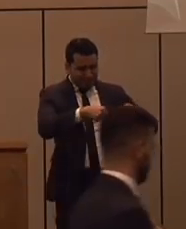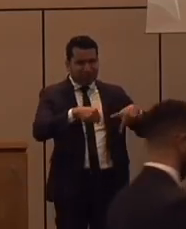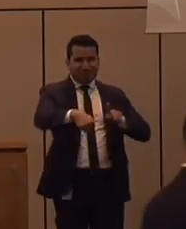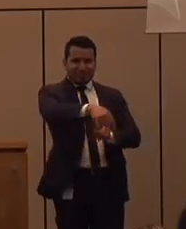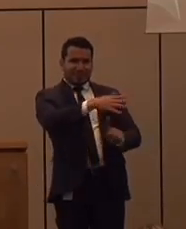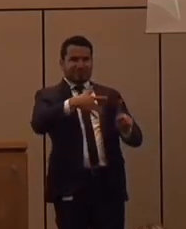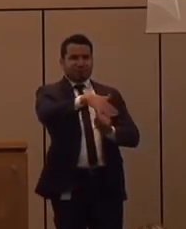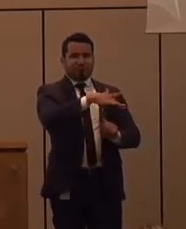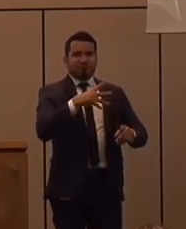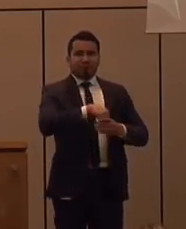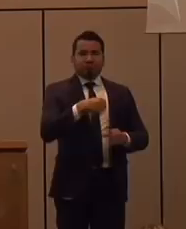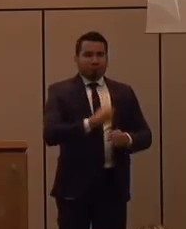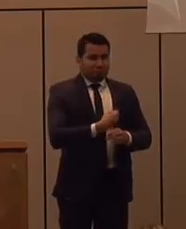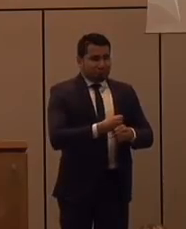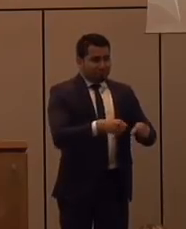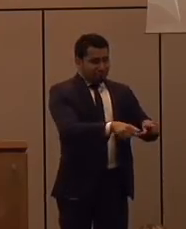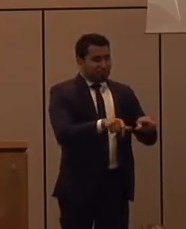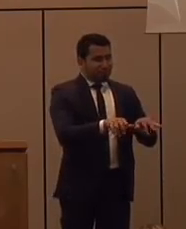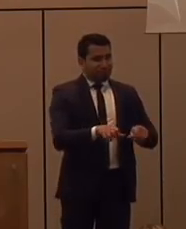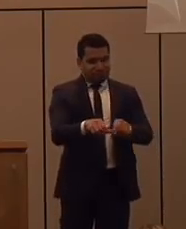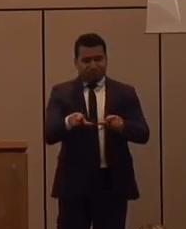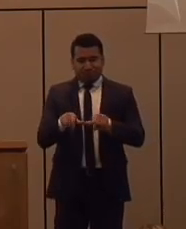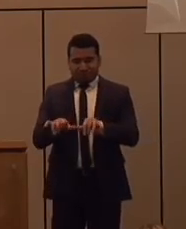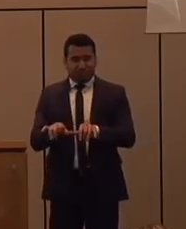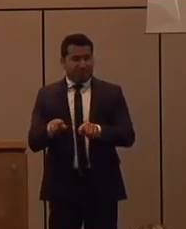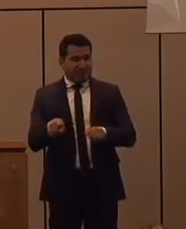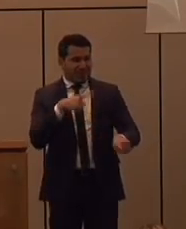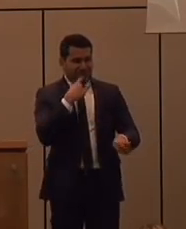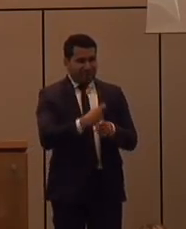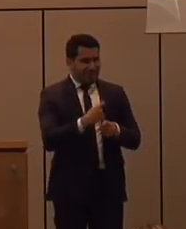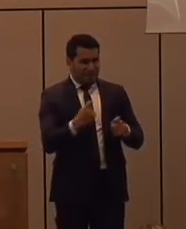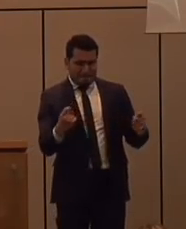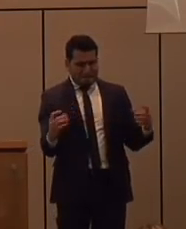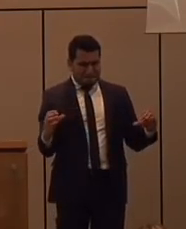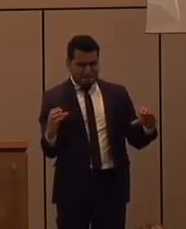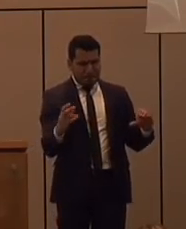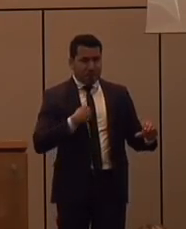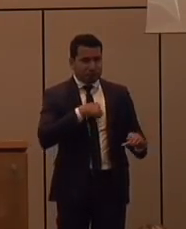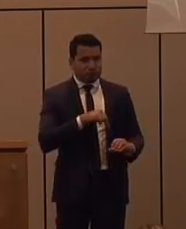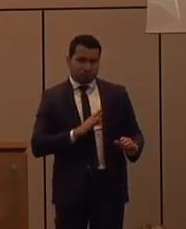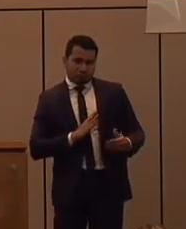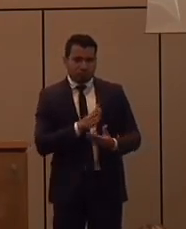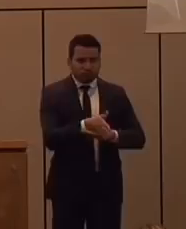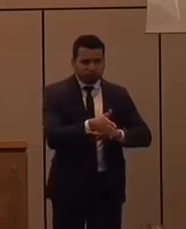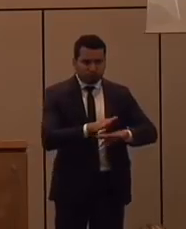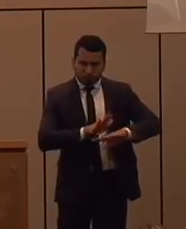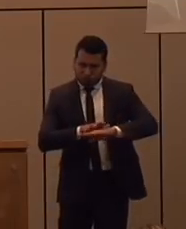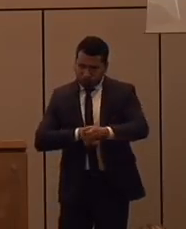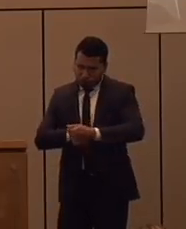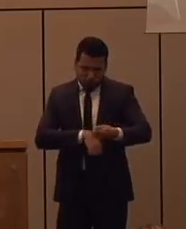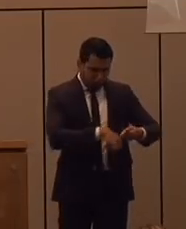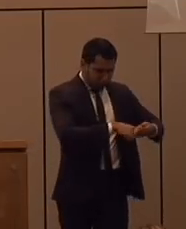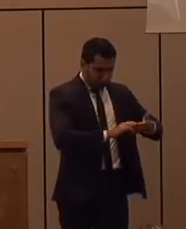en donde las áreas en donde cuando presentan dificultades nosotros intervenimos para apoyarlos y